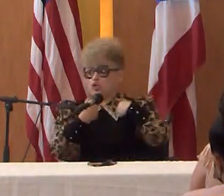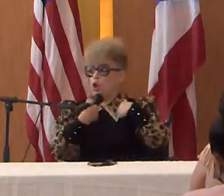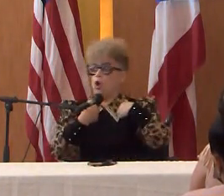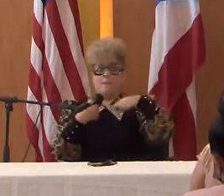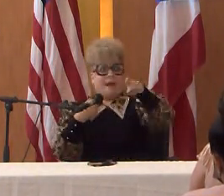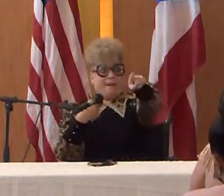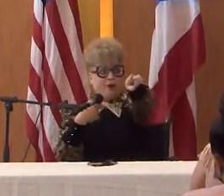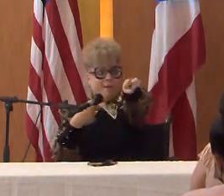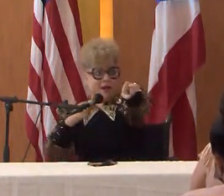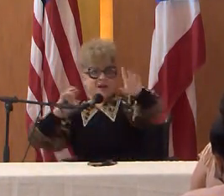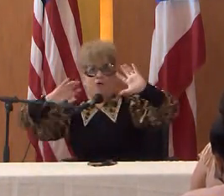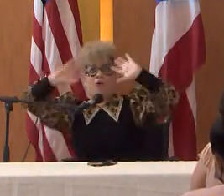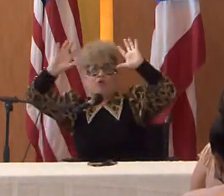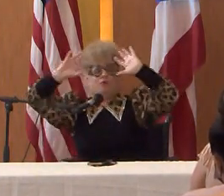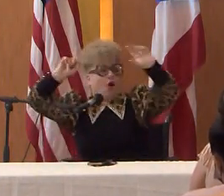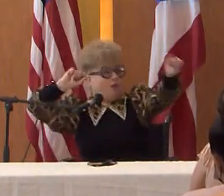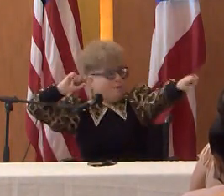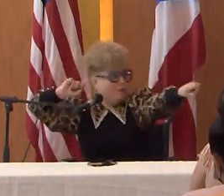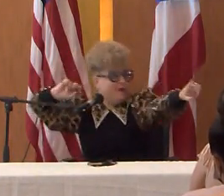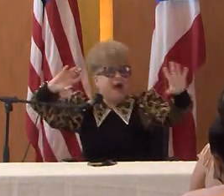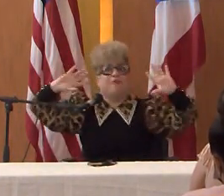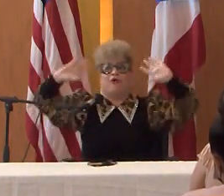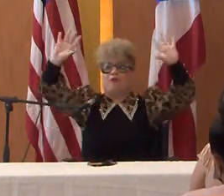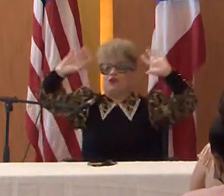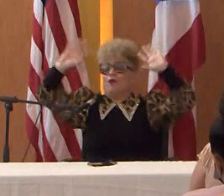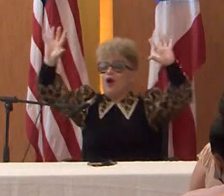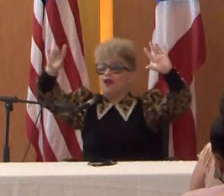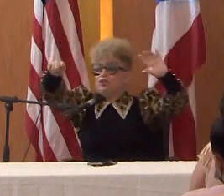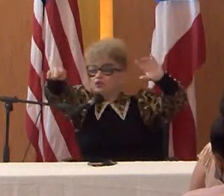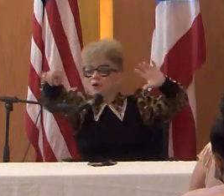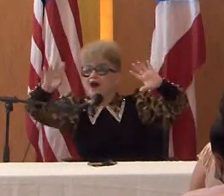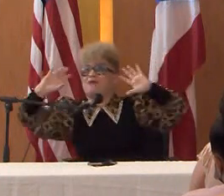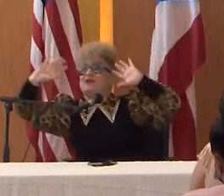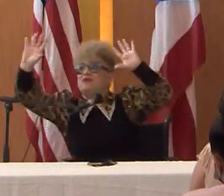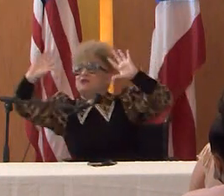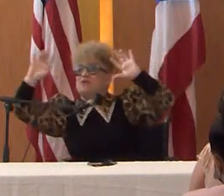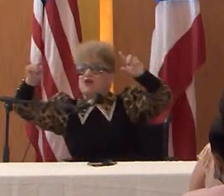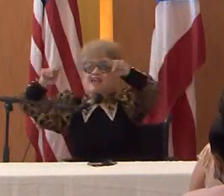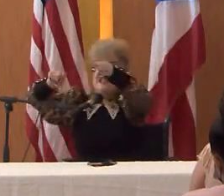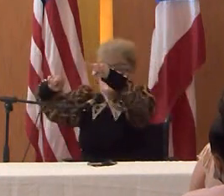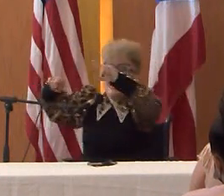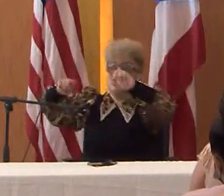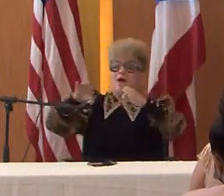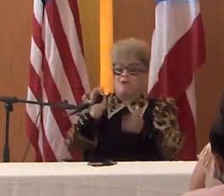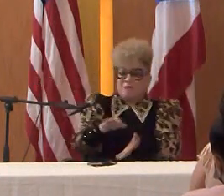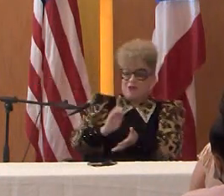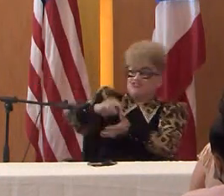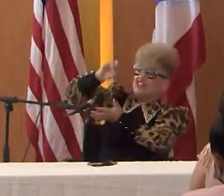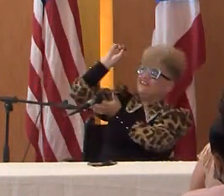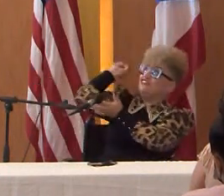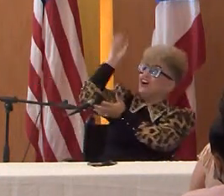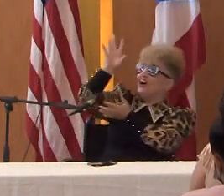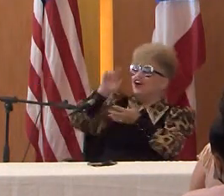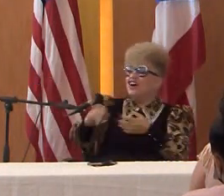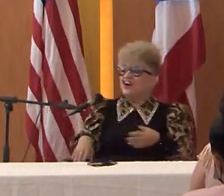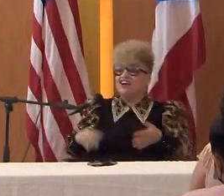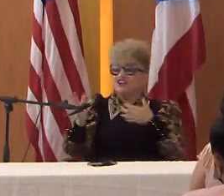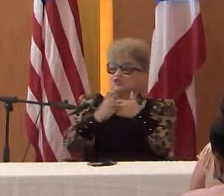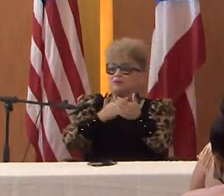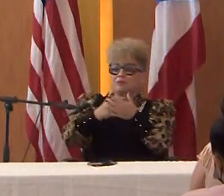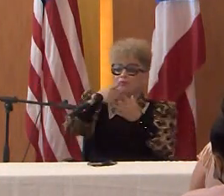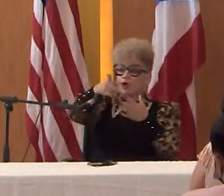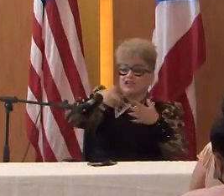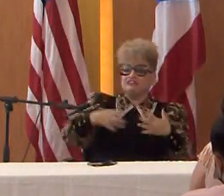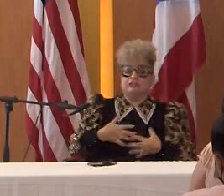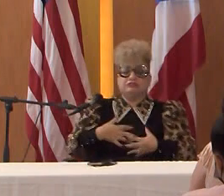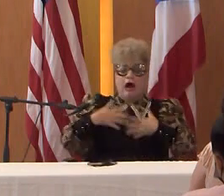son sordos también, entiéndase de este distrito representativo, como también ellos integran a otras personas de la región Puerta del Sol, como